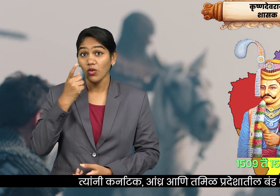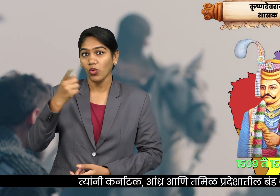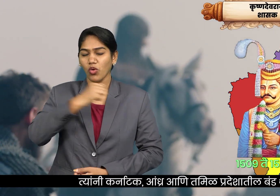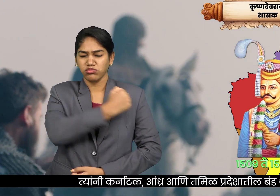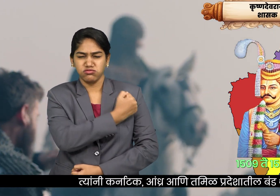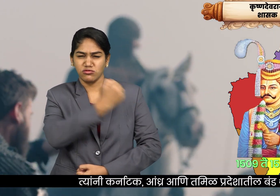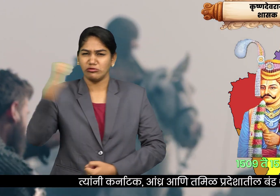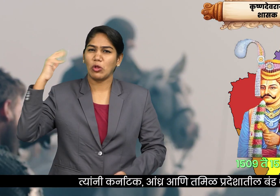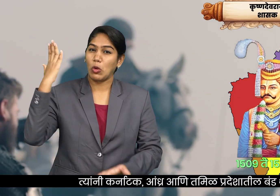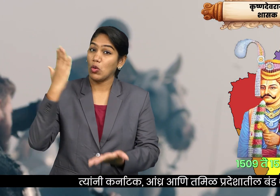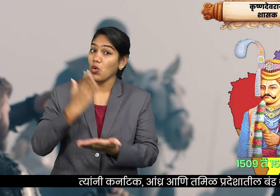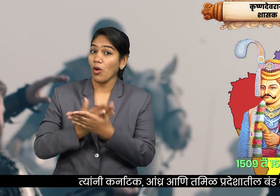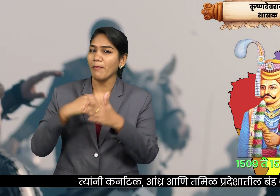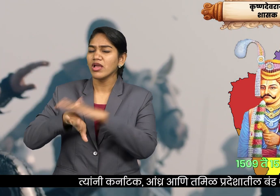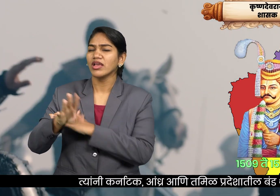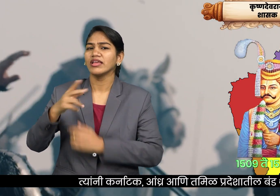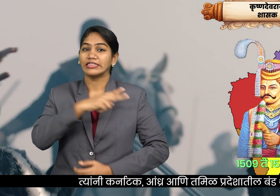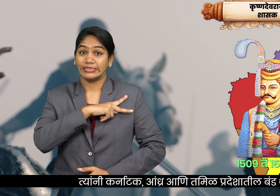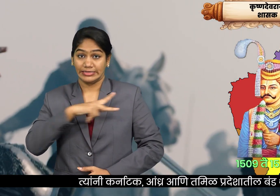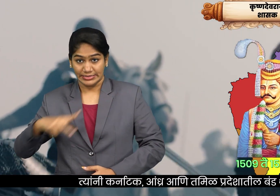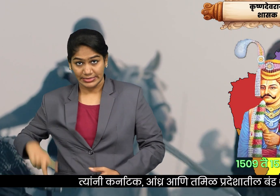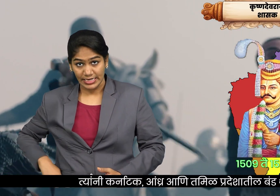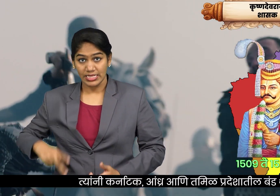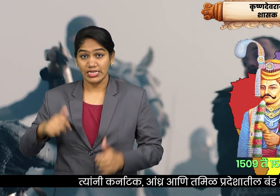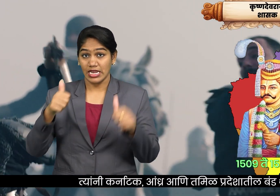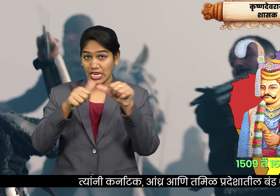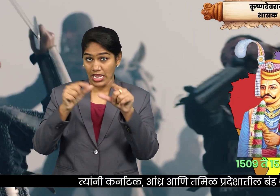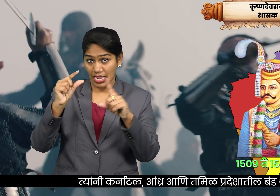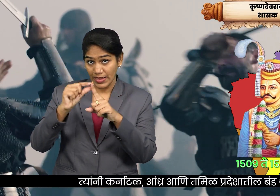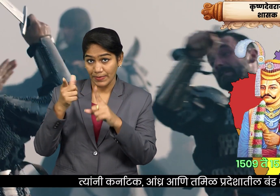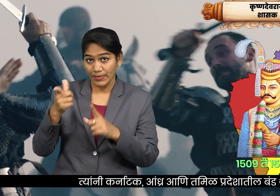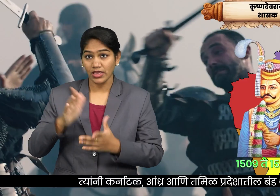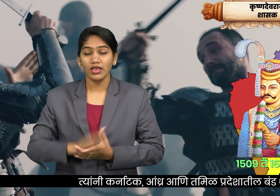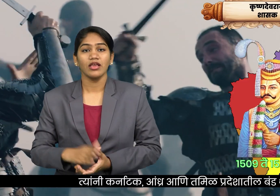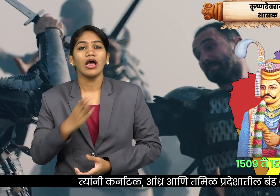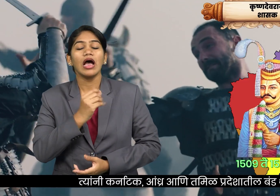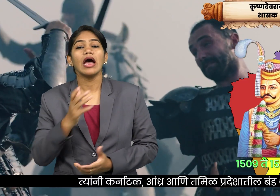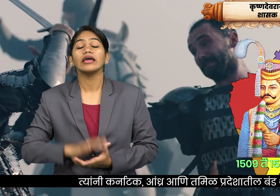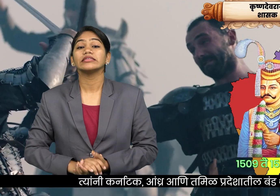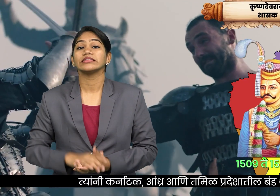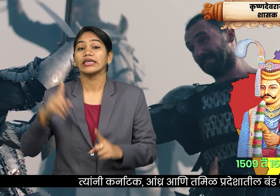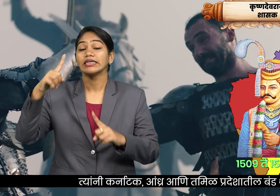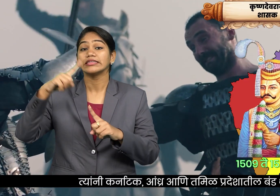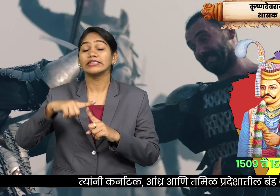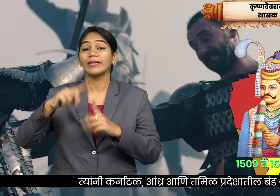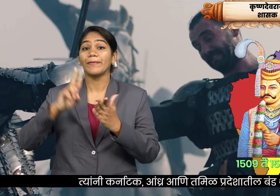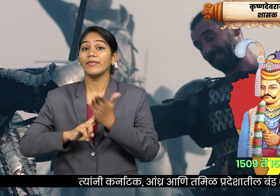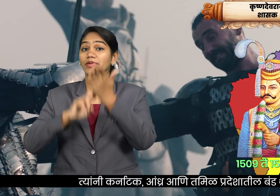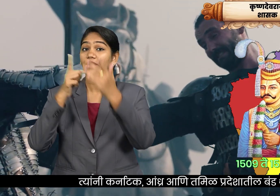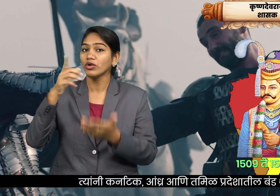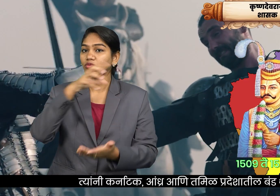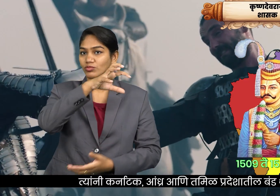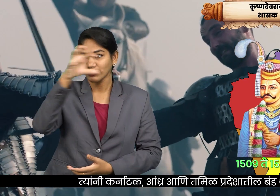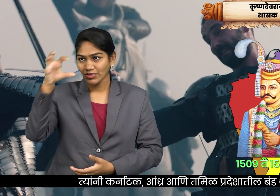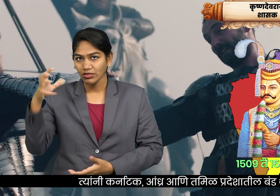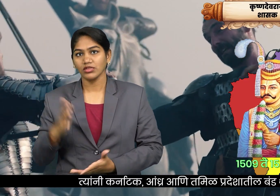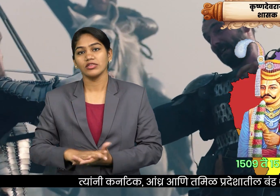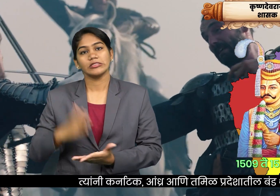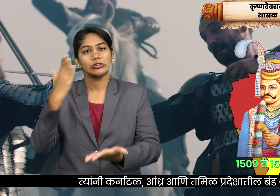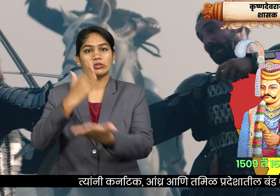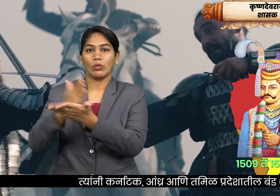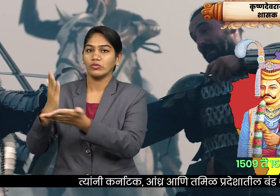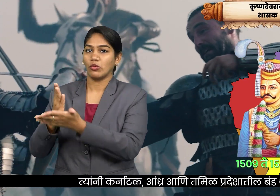त्यांनी कर्नाटक, आंध्र आणि तमिळ प्रदेशातील बंड थांबवले.